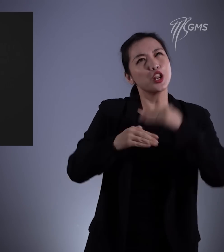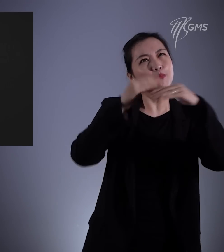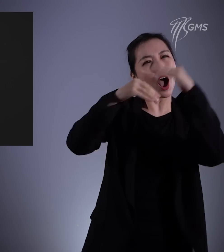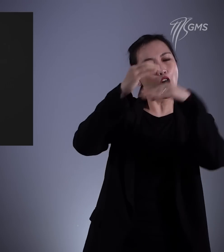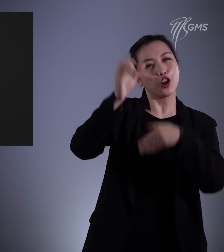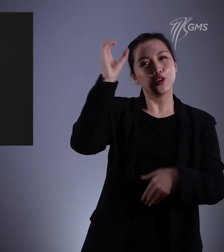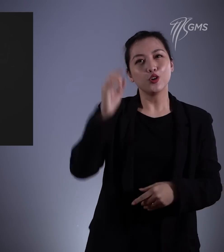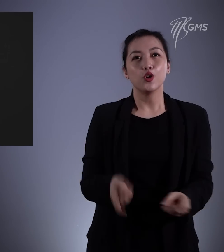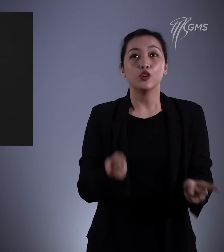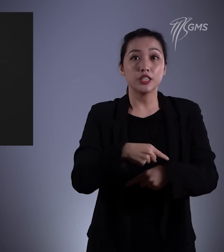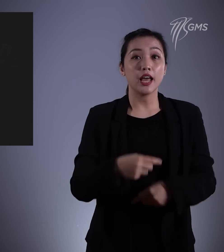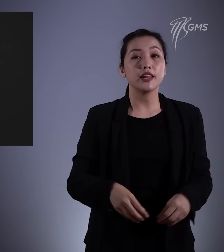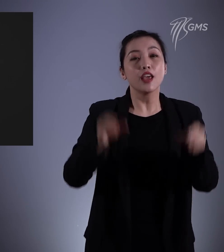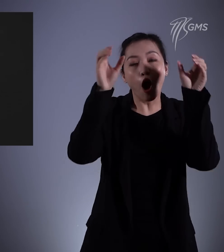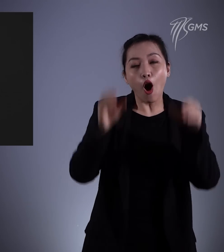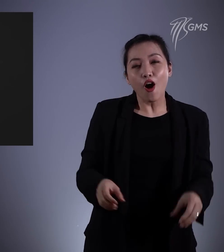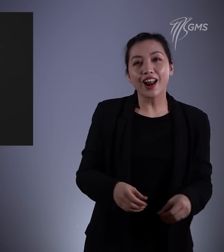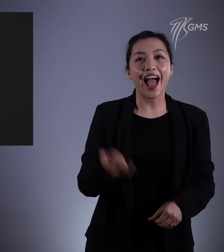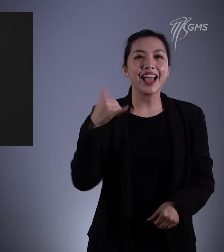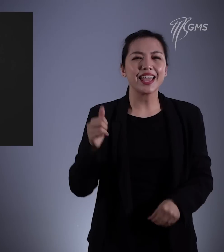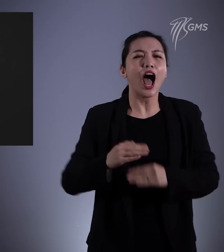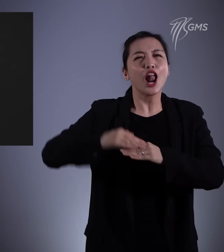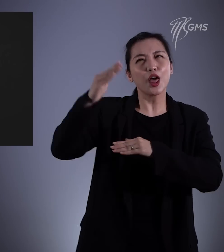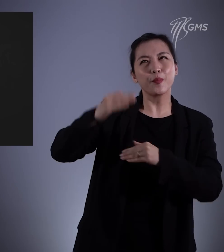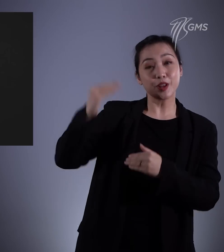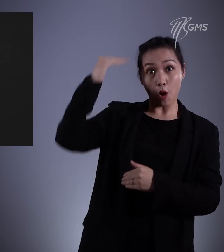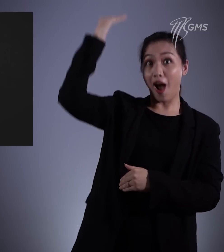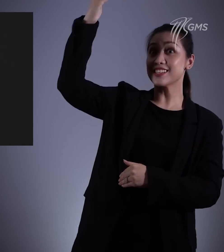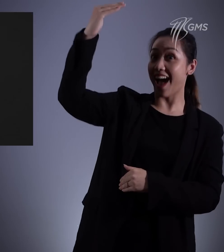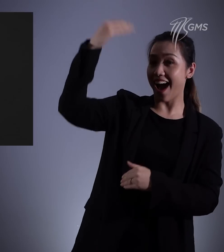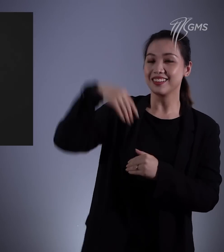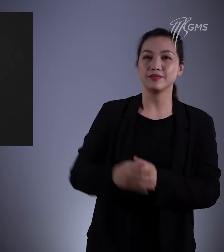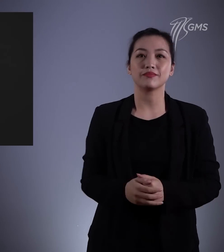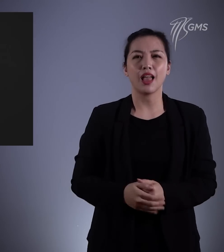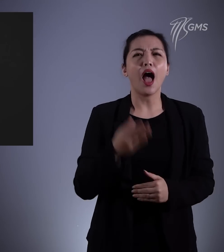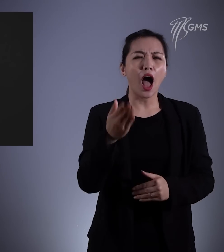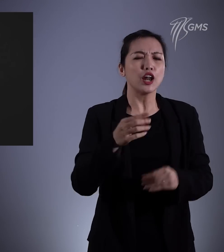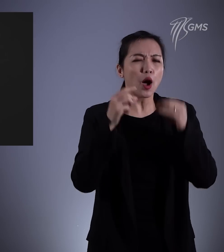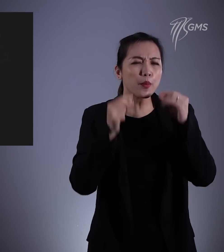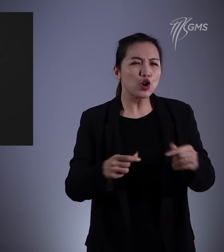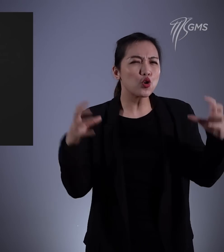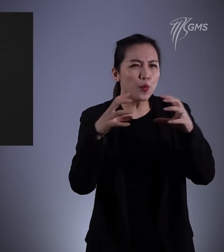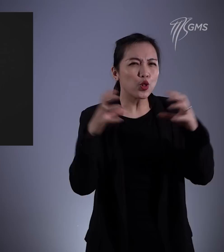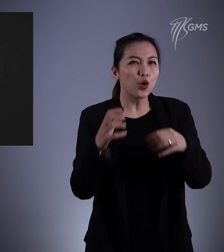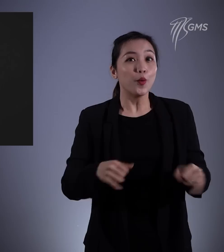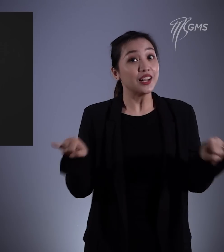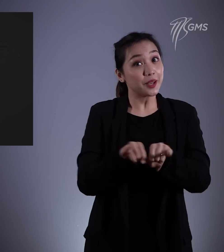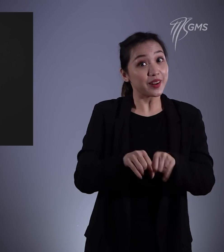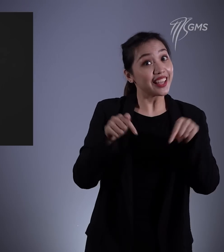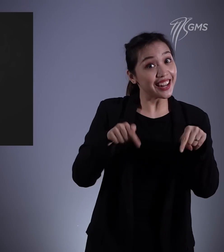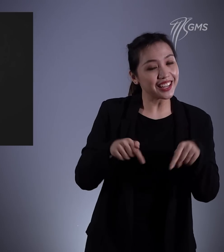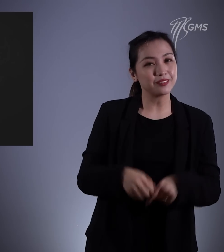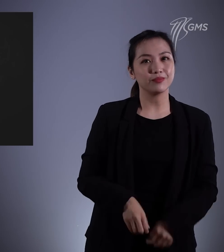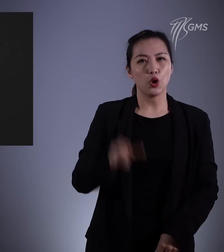menjadi orang Kristen yang lebih dewasa. Di masa sulit seperti ini, Anda butuh komunitas seperti ini untuk